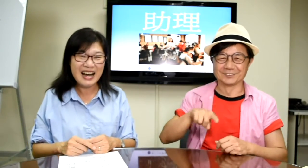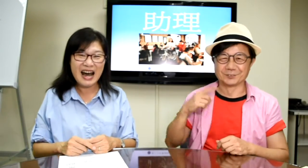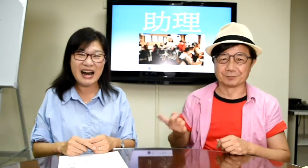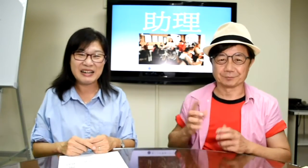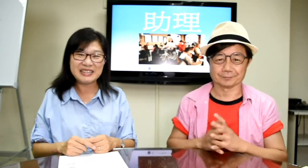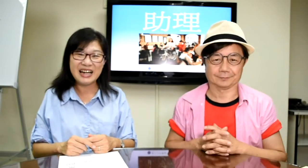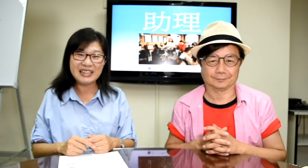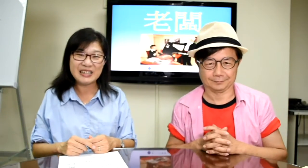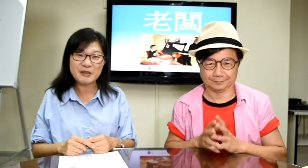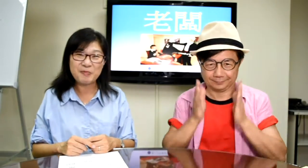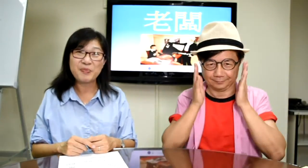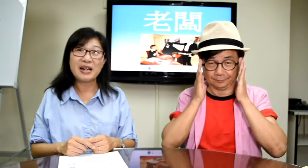好，下一个